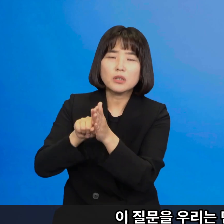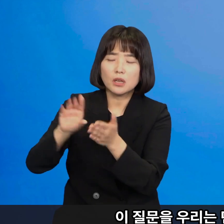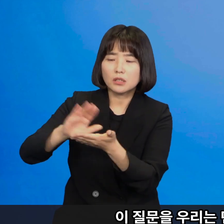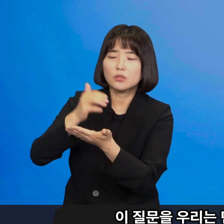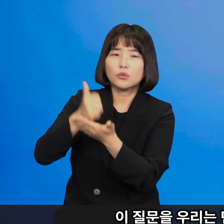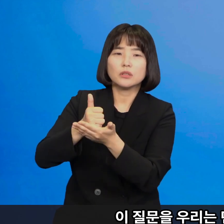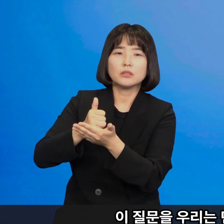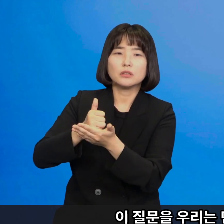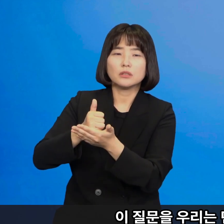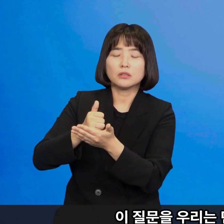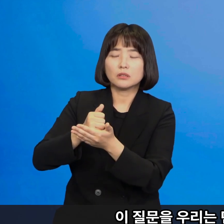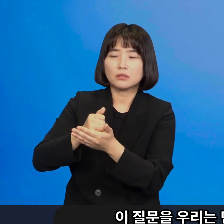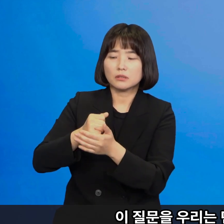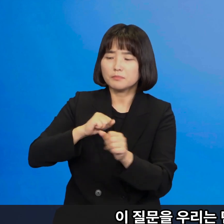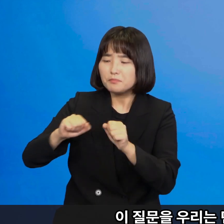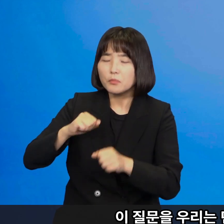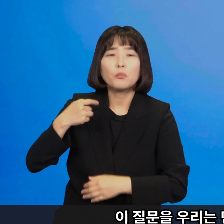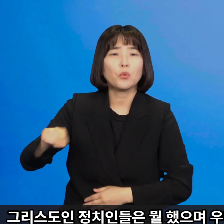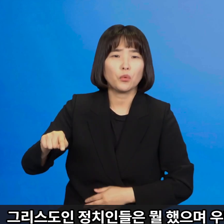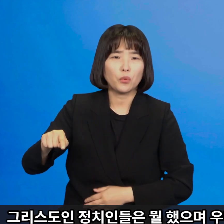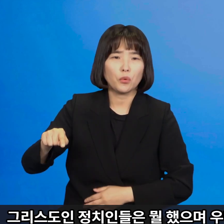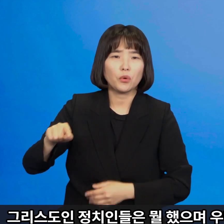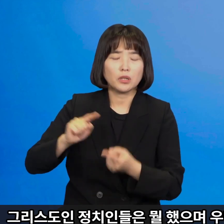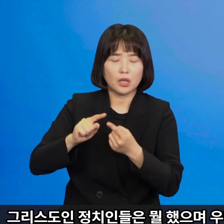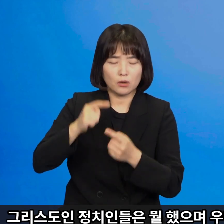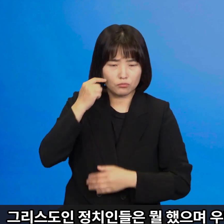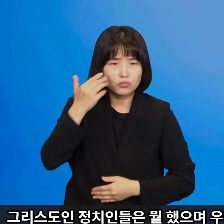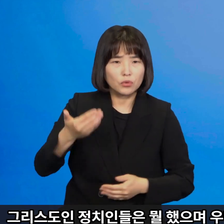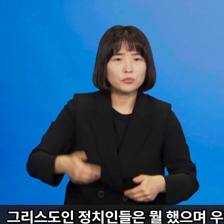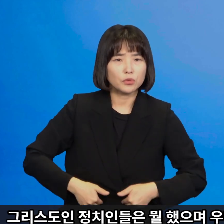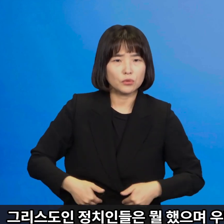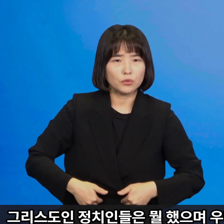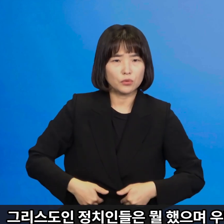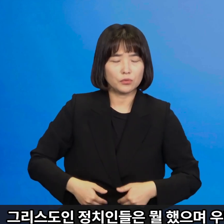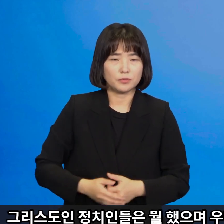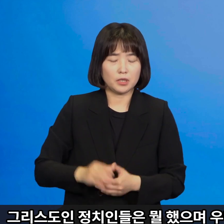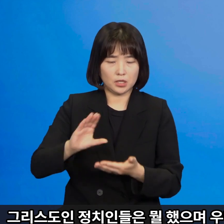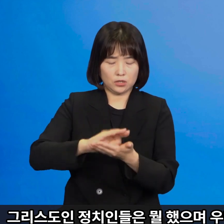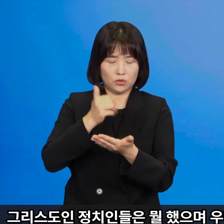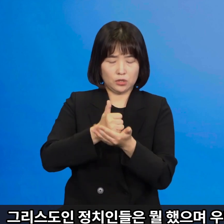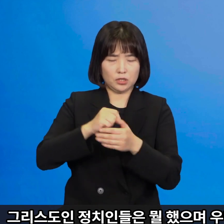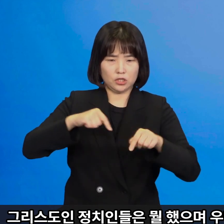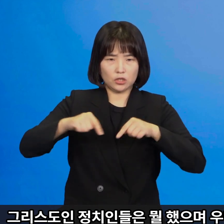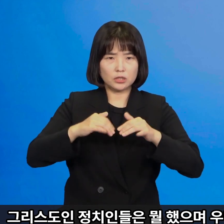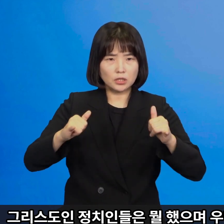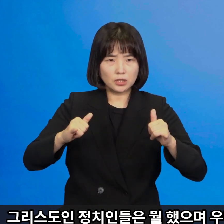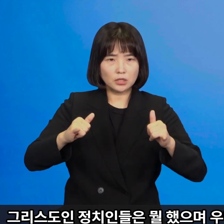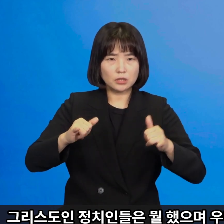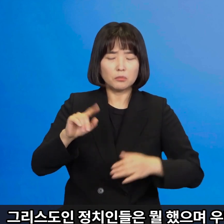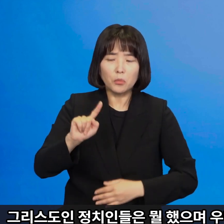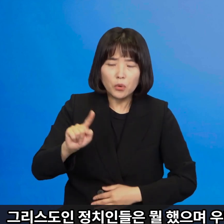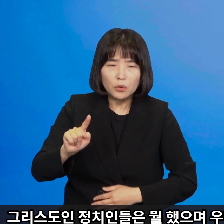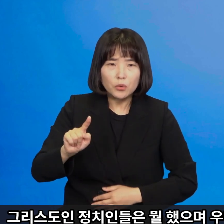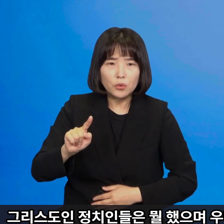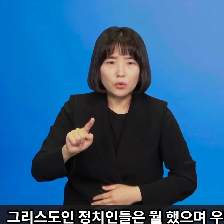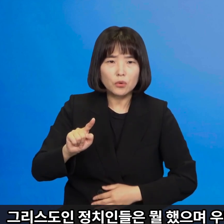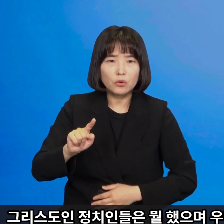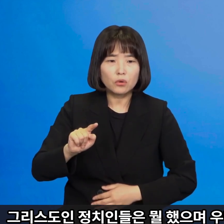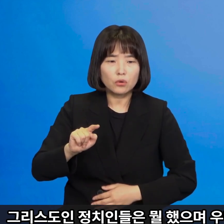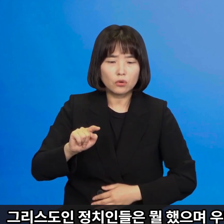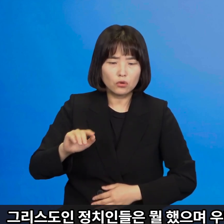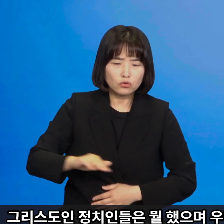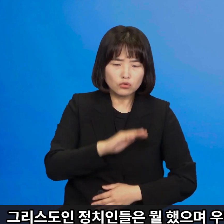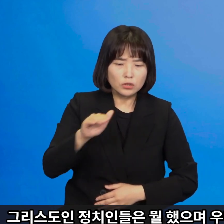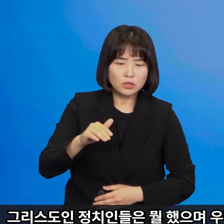이 질문을 우리는 던져야 된다는 거예요. 그리스도인 정치인들은 뭘 했으며 우리는 누구를